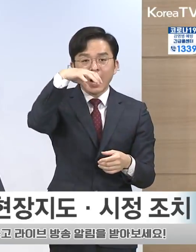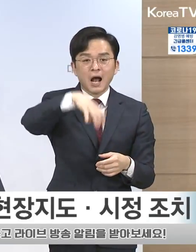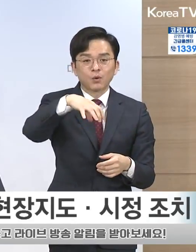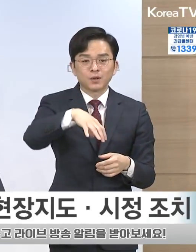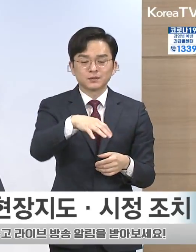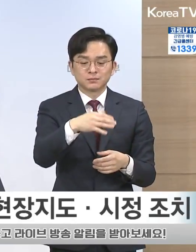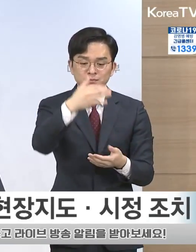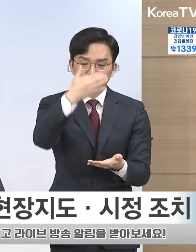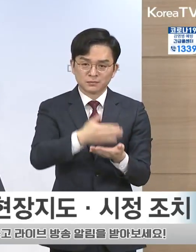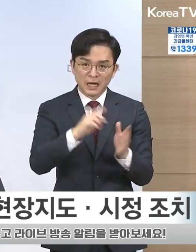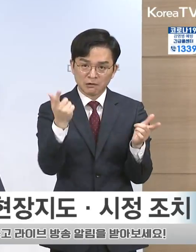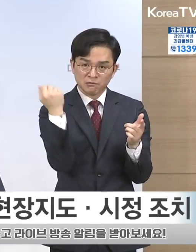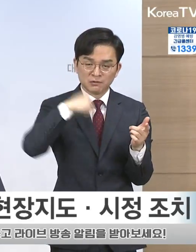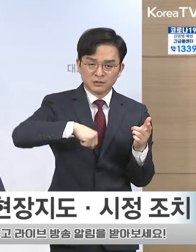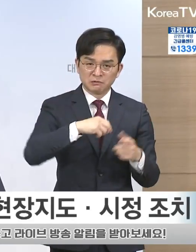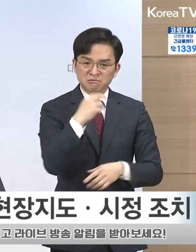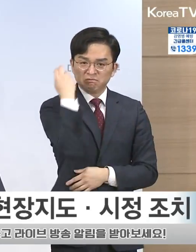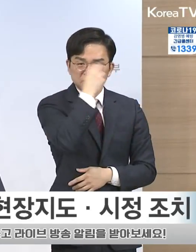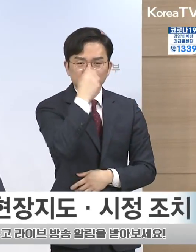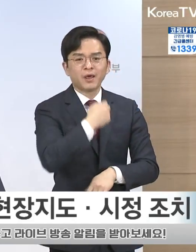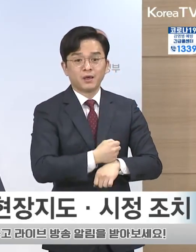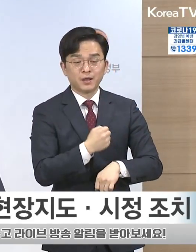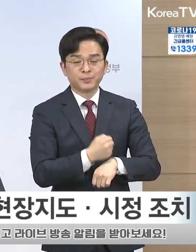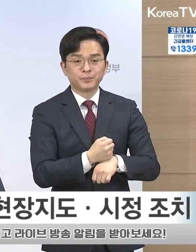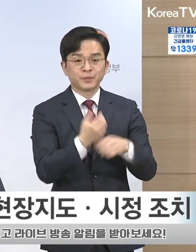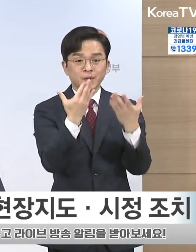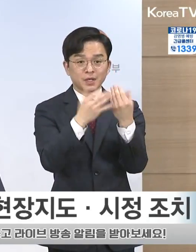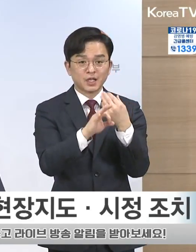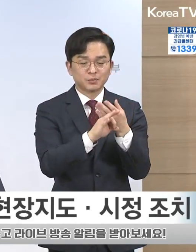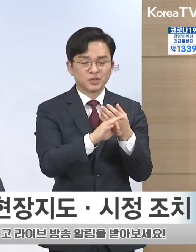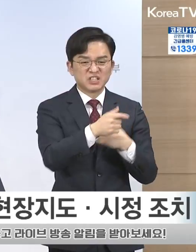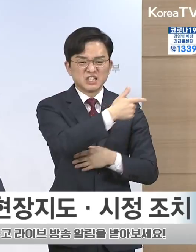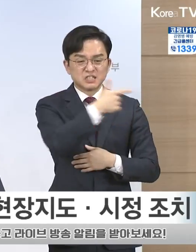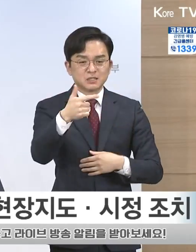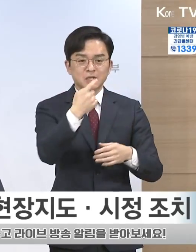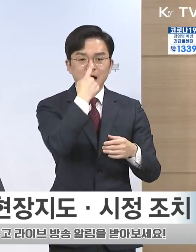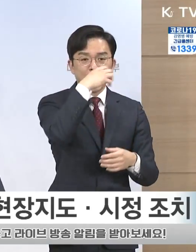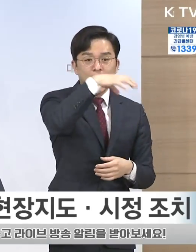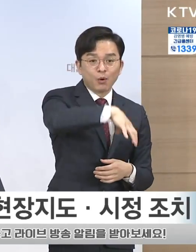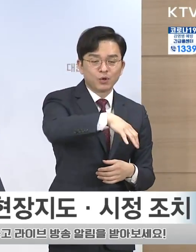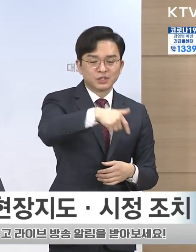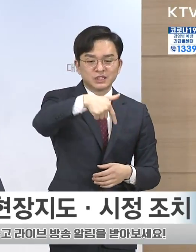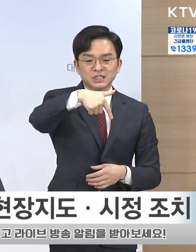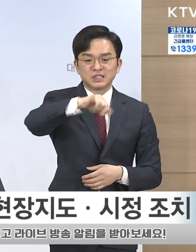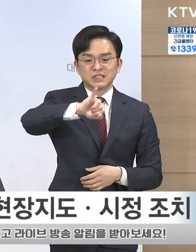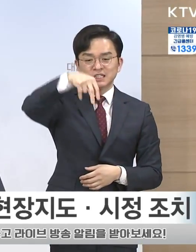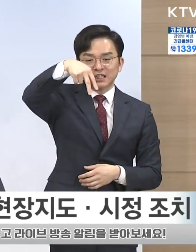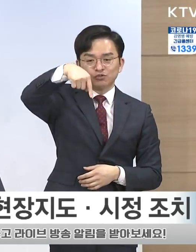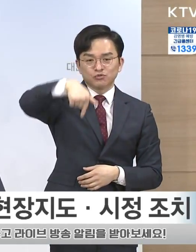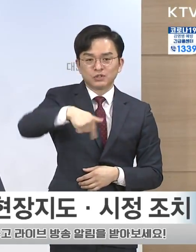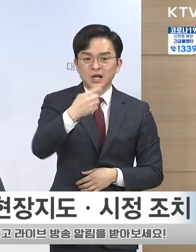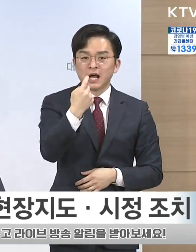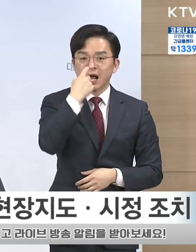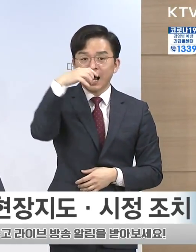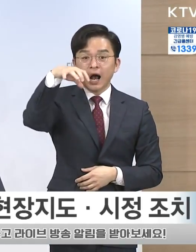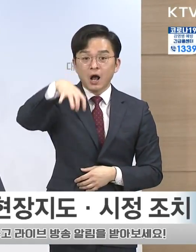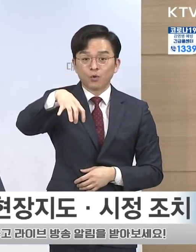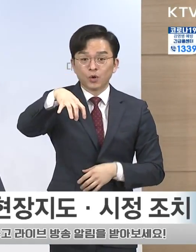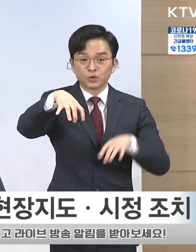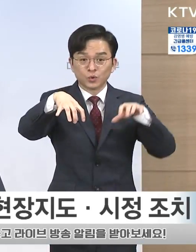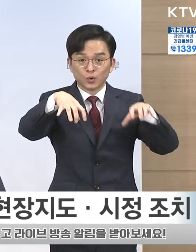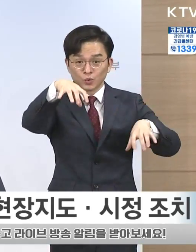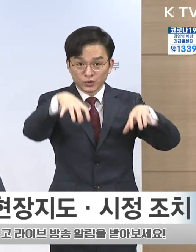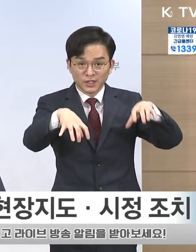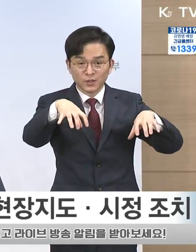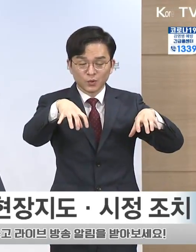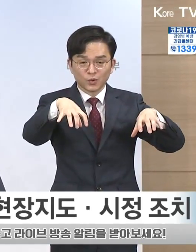확대 운영하여 대형 학원과 기숙 학원을 중심으로 다중 이용 시설 지침과